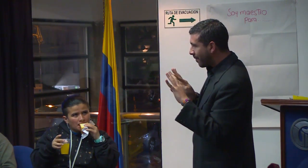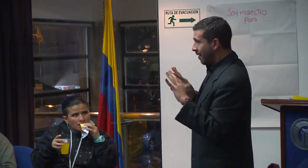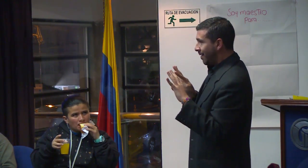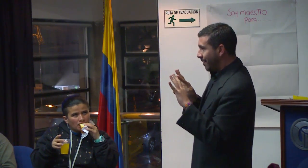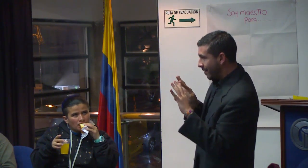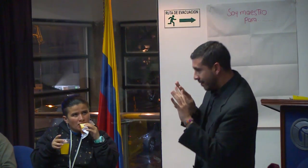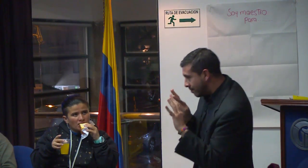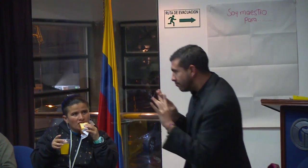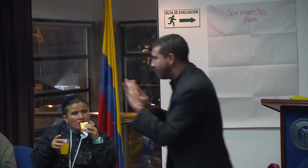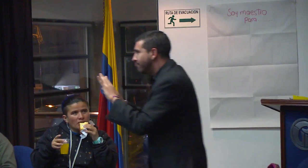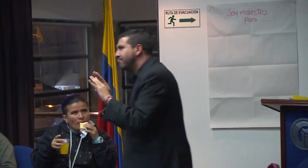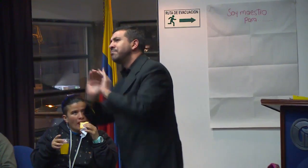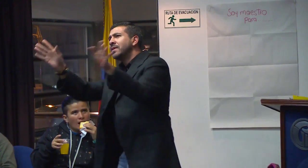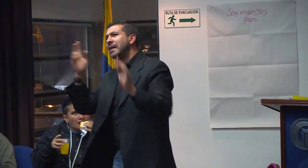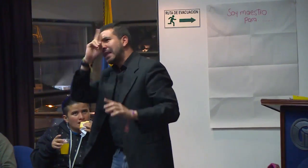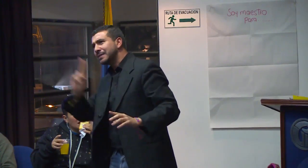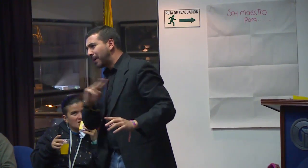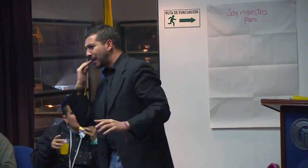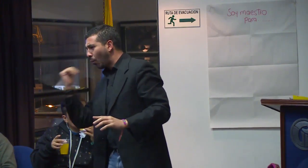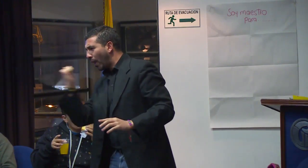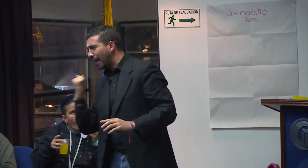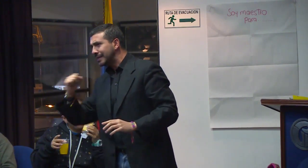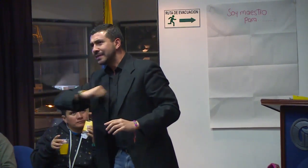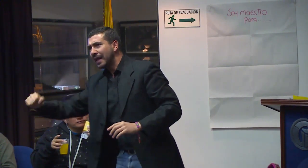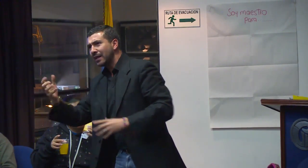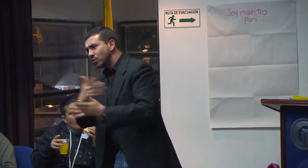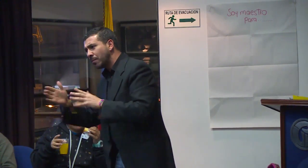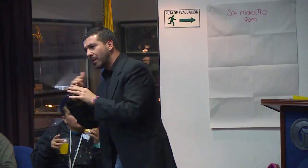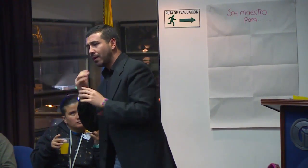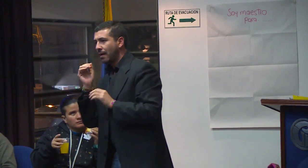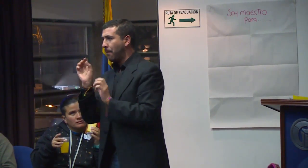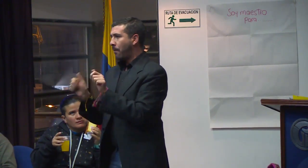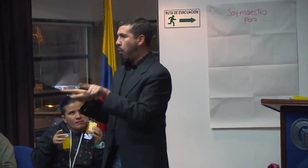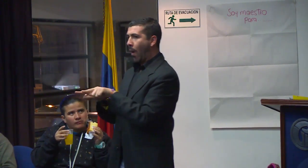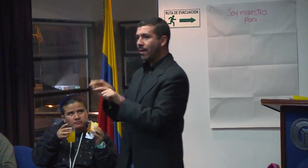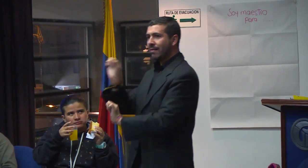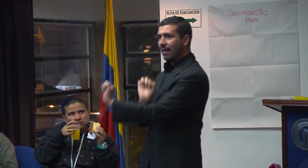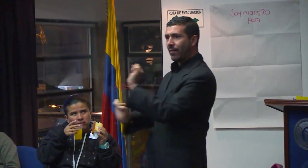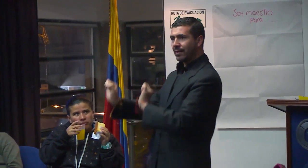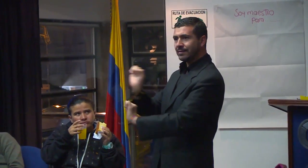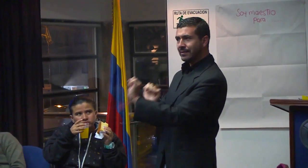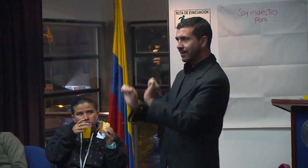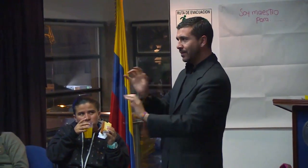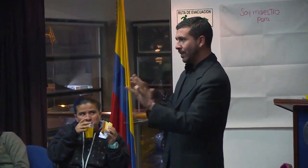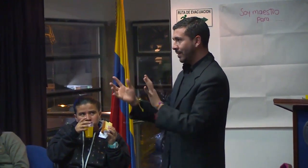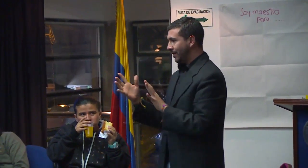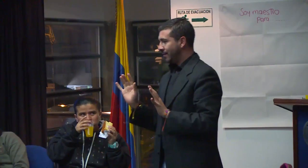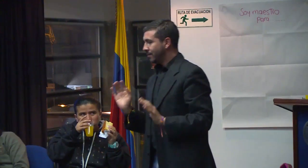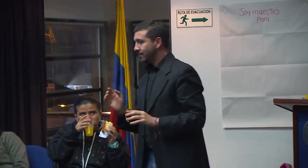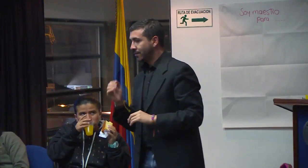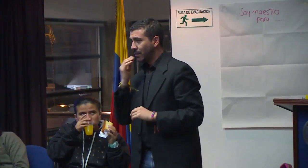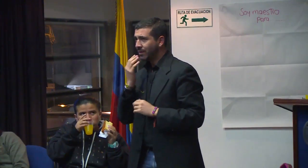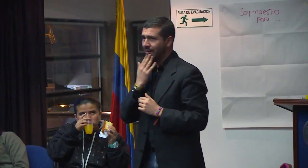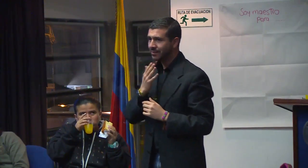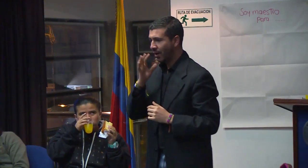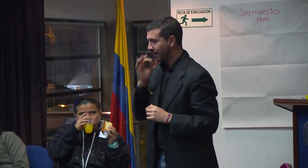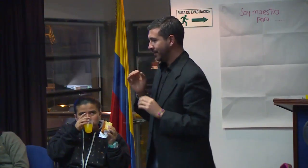se ha viralizado. Y las mujeres se paran, respete a la mujer, sus derechos, ¿sí? La